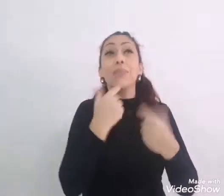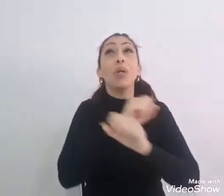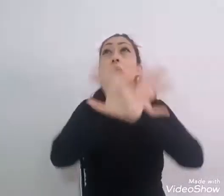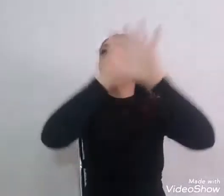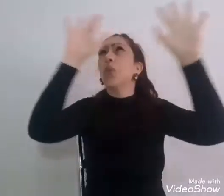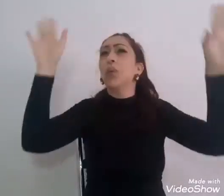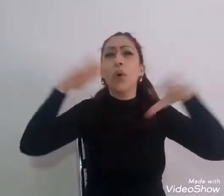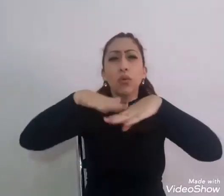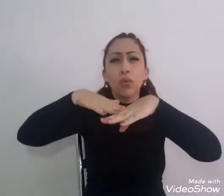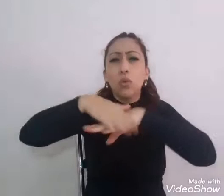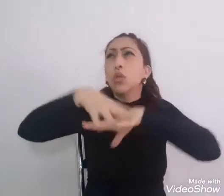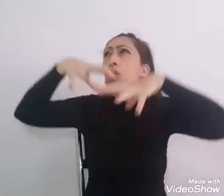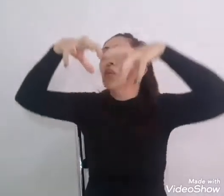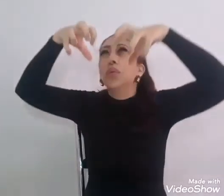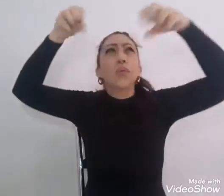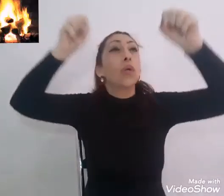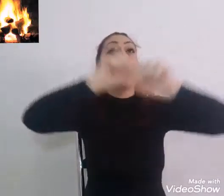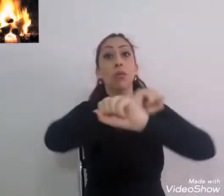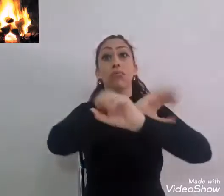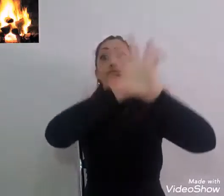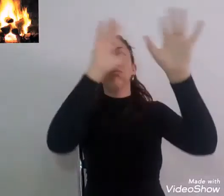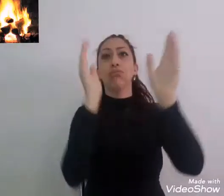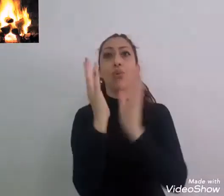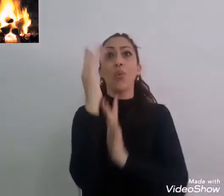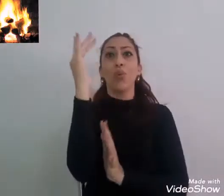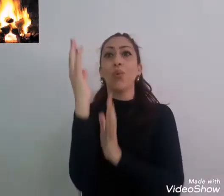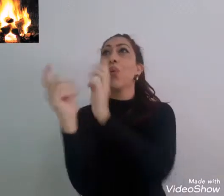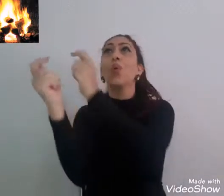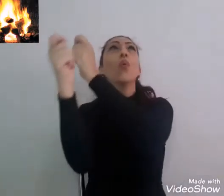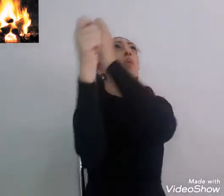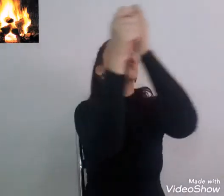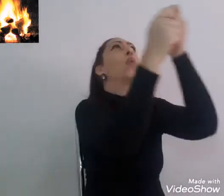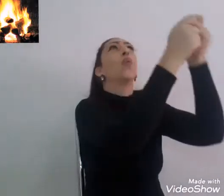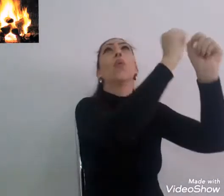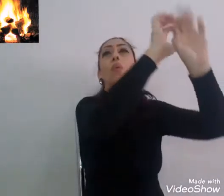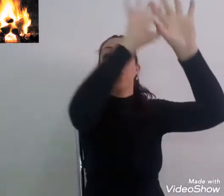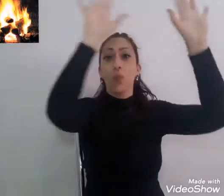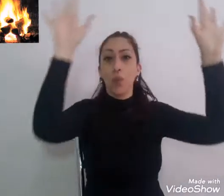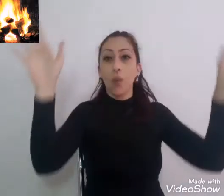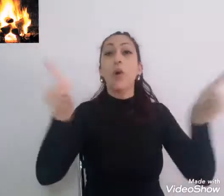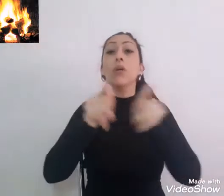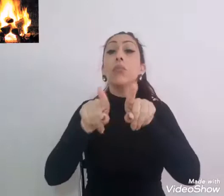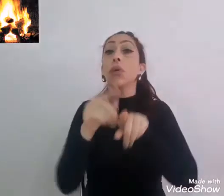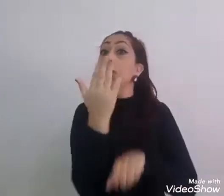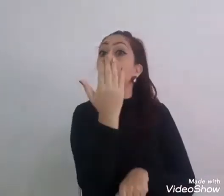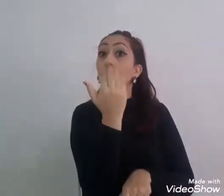eles cozinhavam o alimento, né? Enfim, o fogo ele traz consigo uma